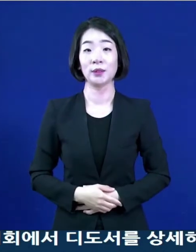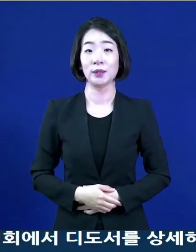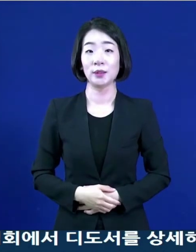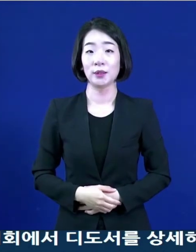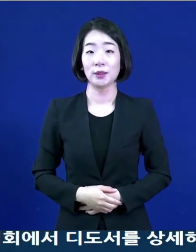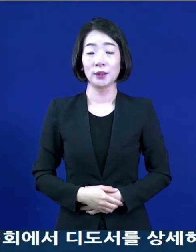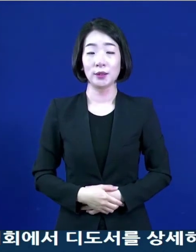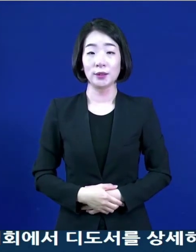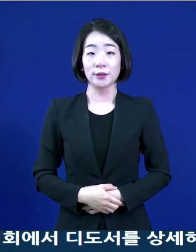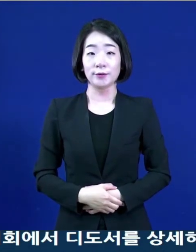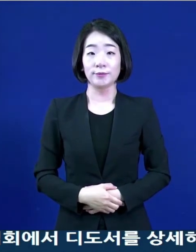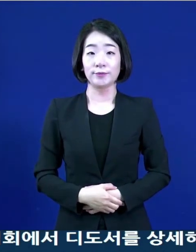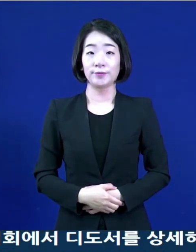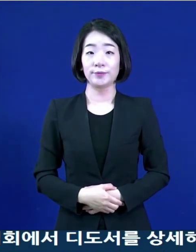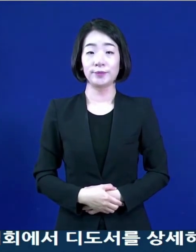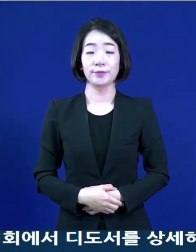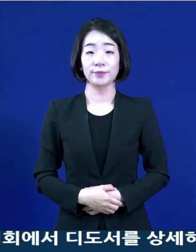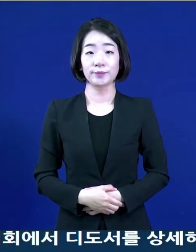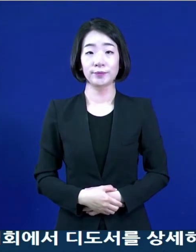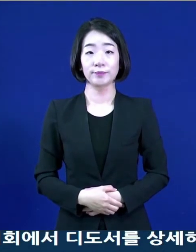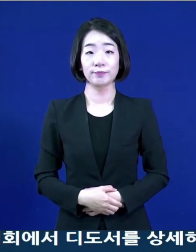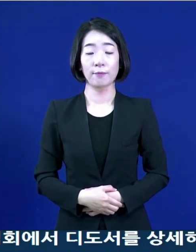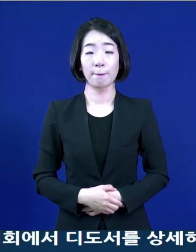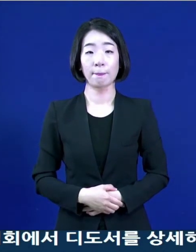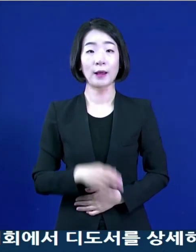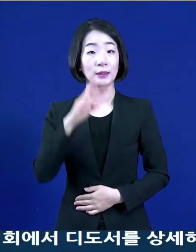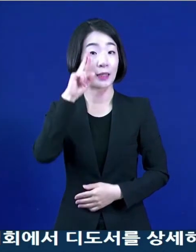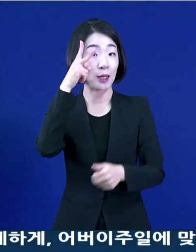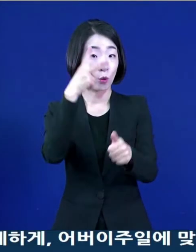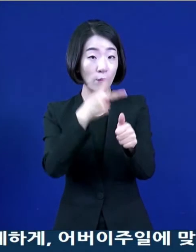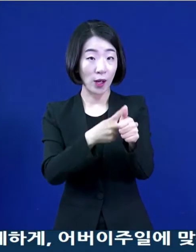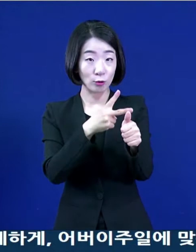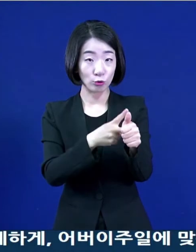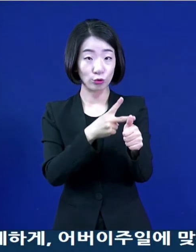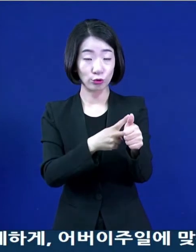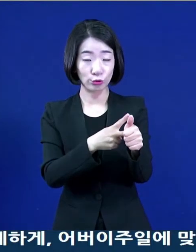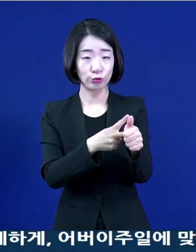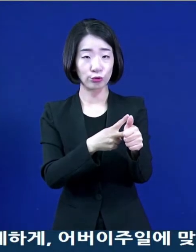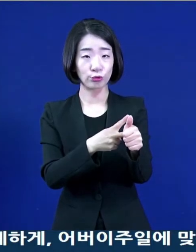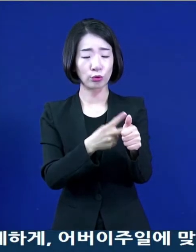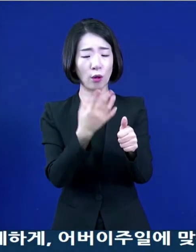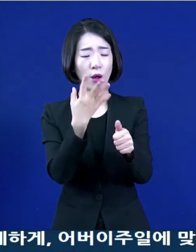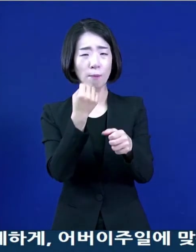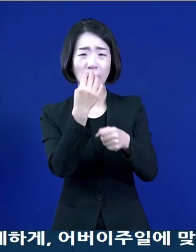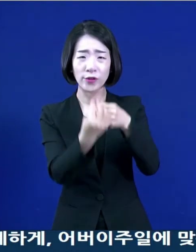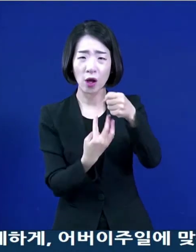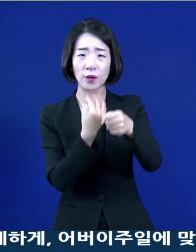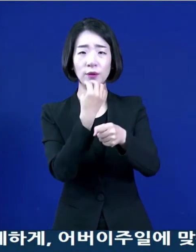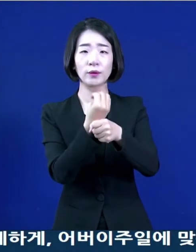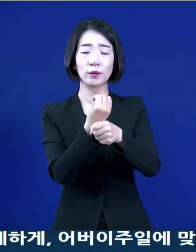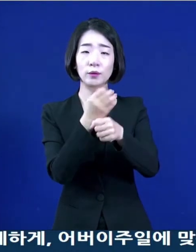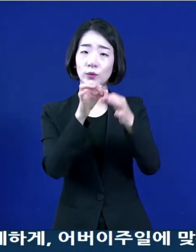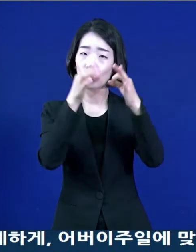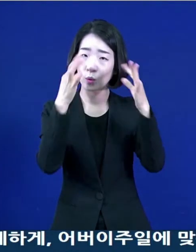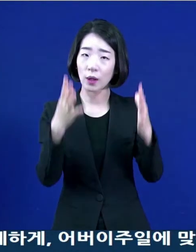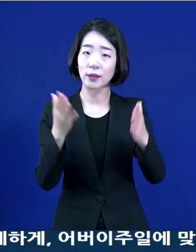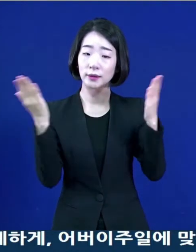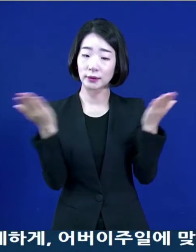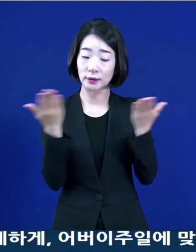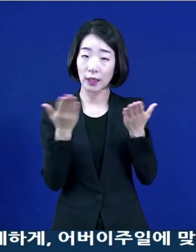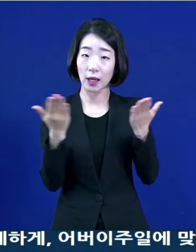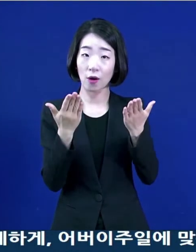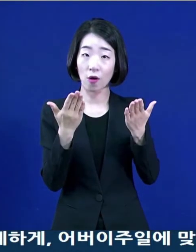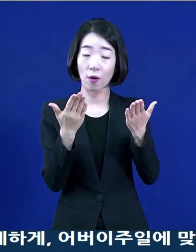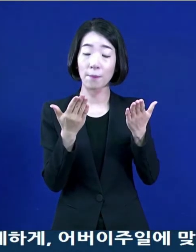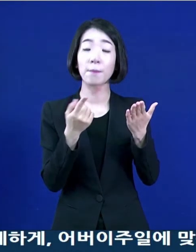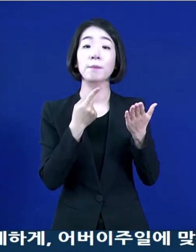깊숙이 들어가 보려고 합니다. 사도 바울은 몇 년 동안 선교사로서 사역을 했을까요? 대략